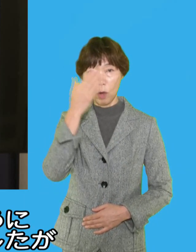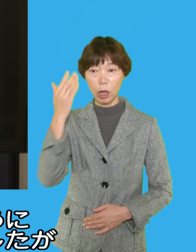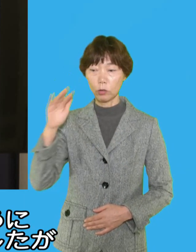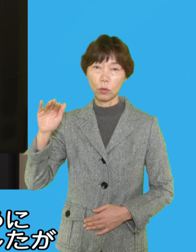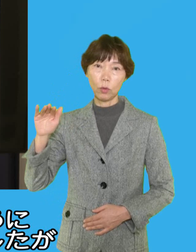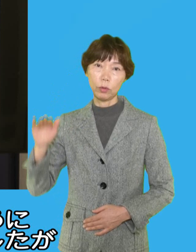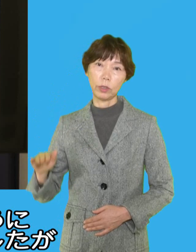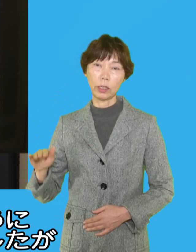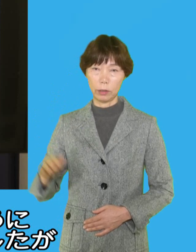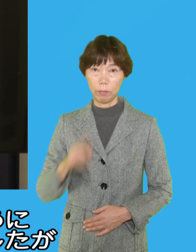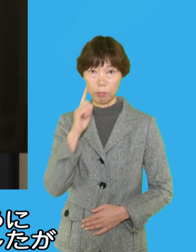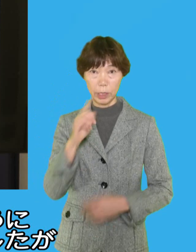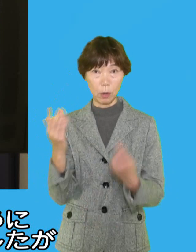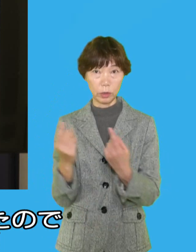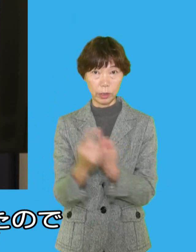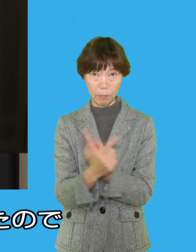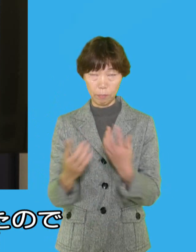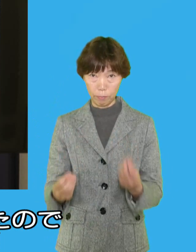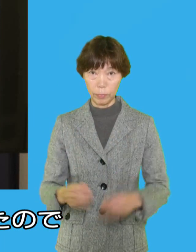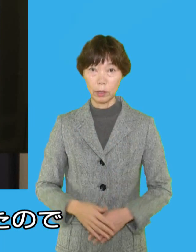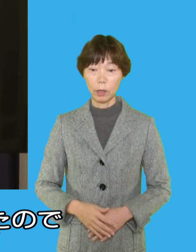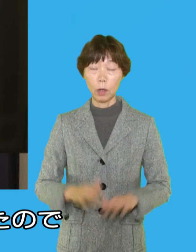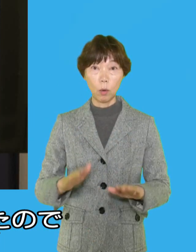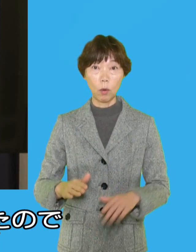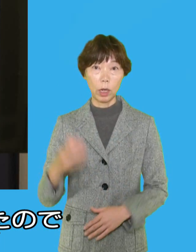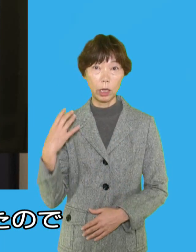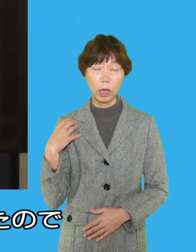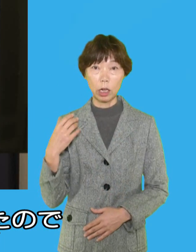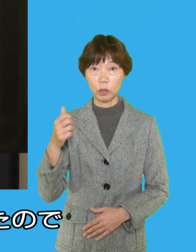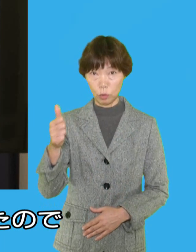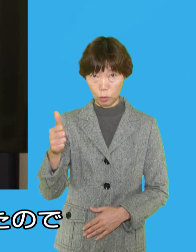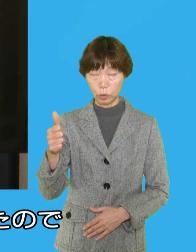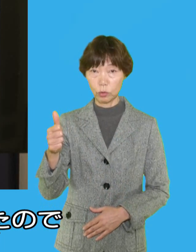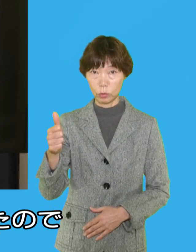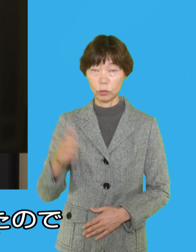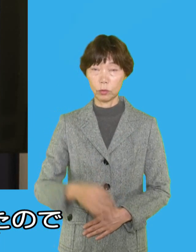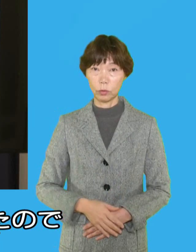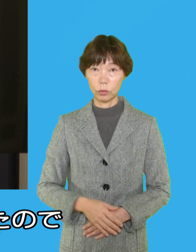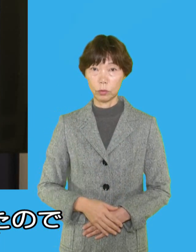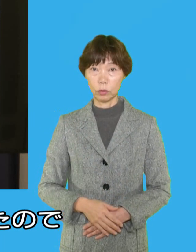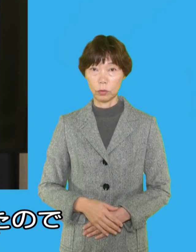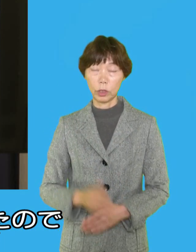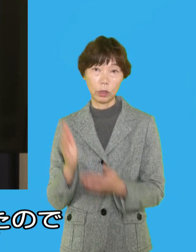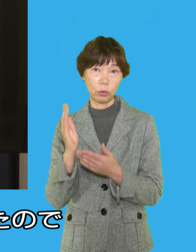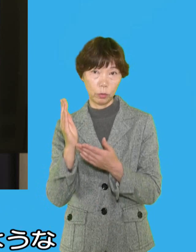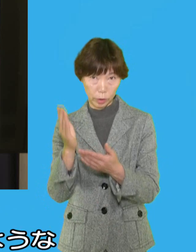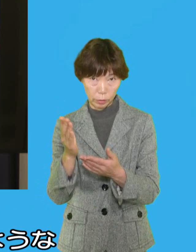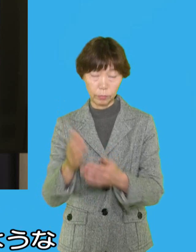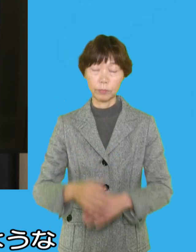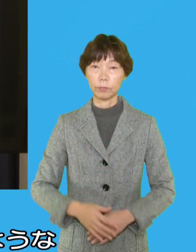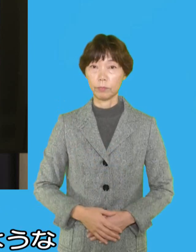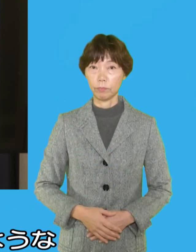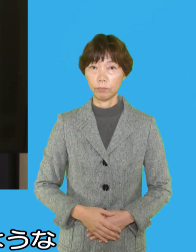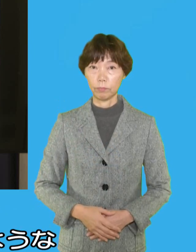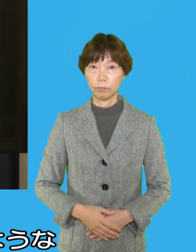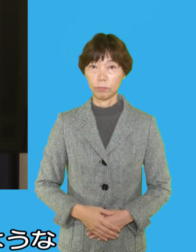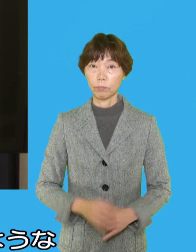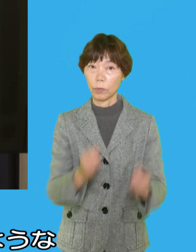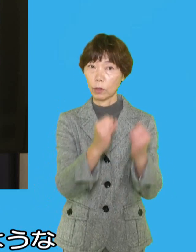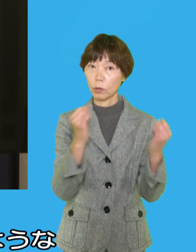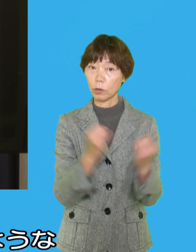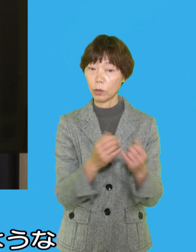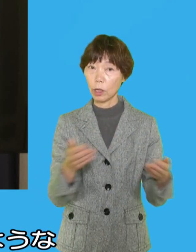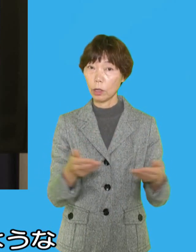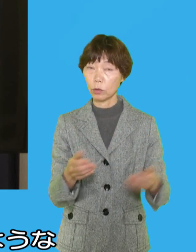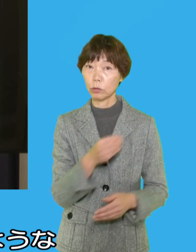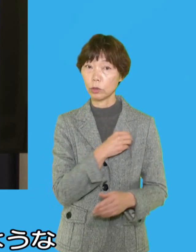でなれるように見直すということでしたけど、今回係長級が出てきたので合わせてお聞きするんですけれども、はい、なんかその女性